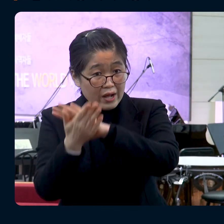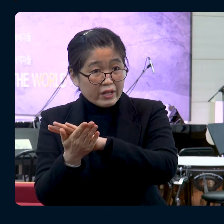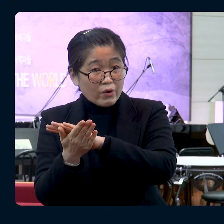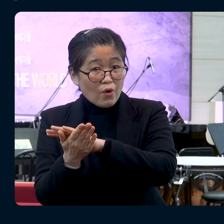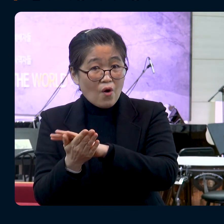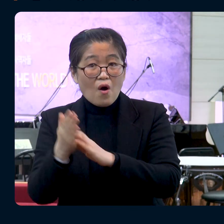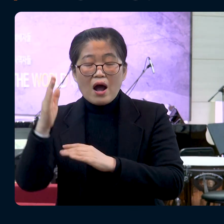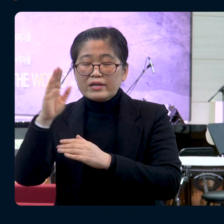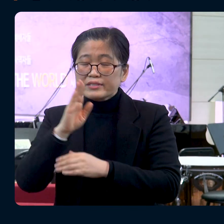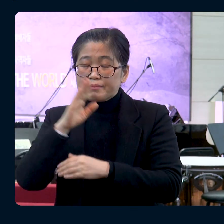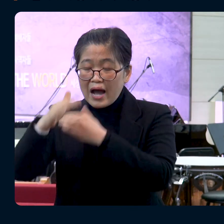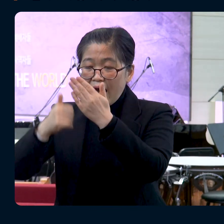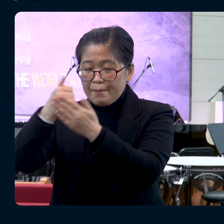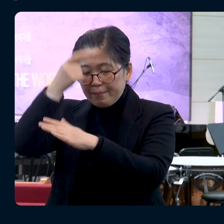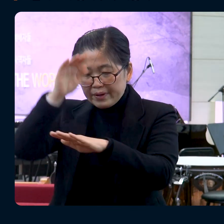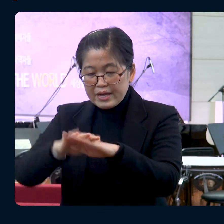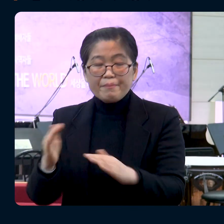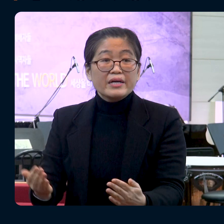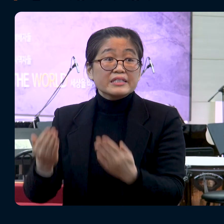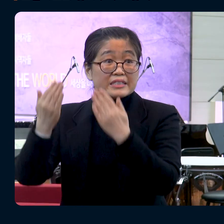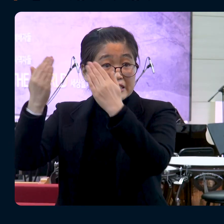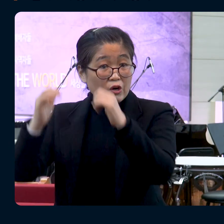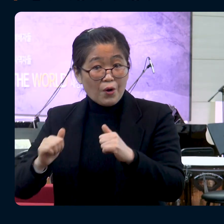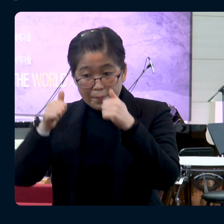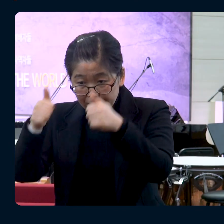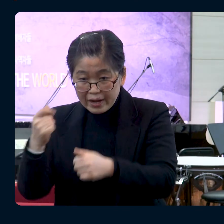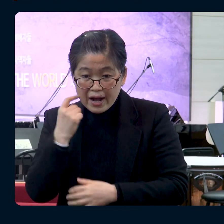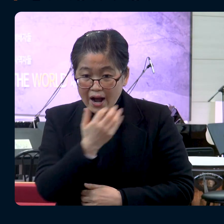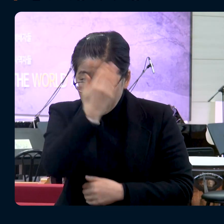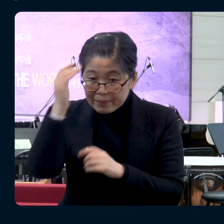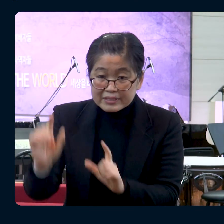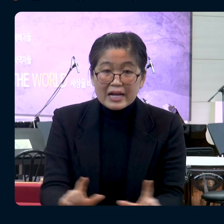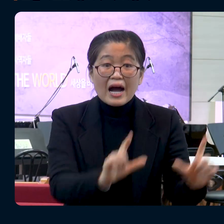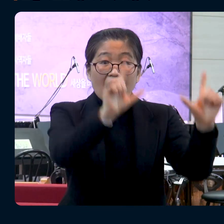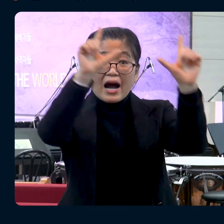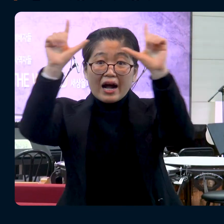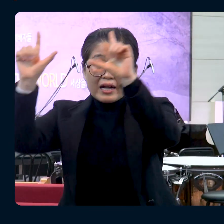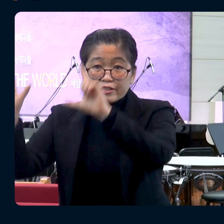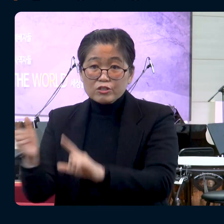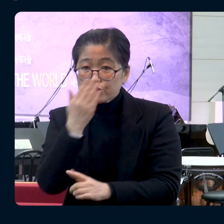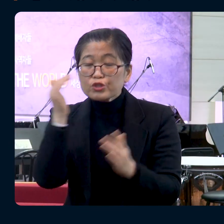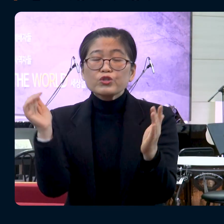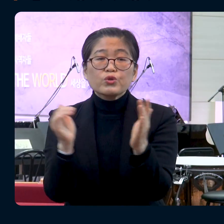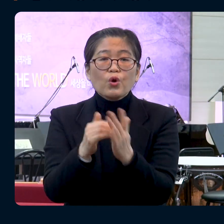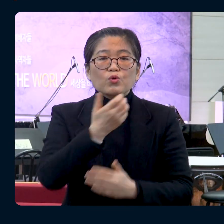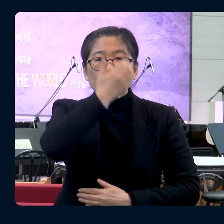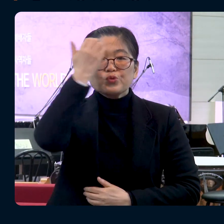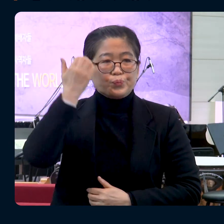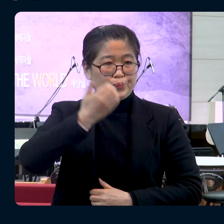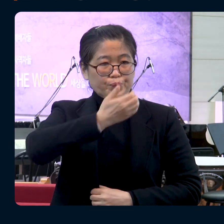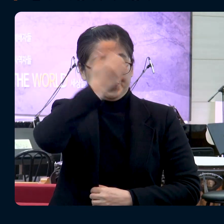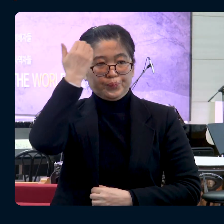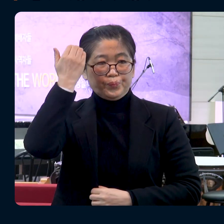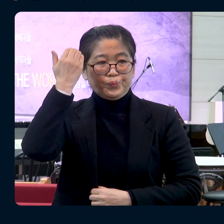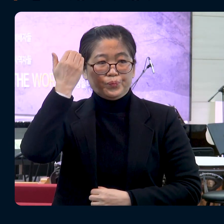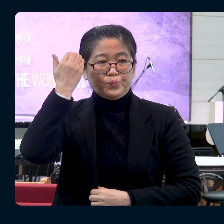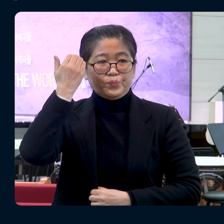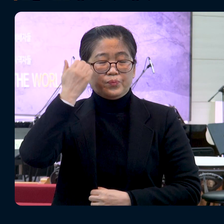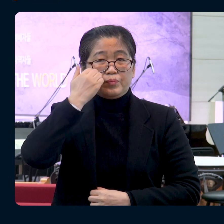정말 참 하나님 앞에 예배하며 경배하며 아름답게 살아가는 그 꿈을 가슴에 품는 것, 이건 못